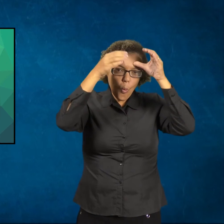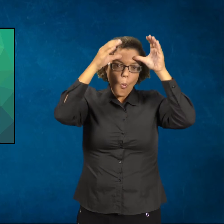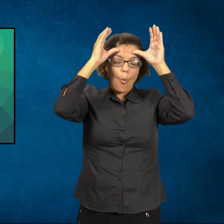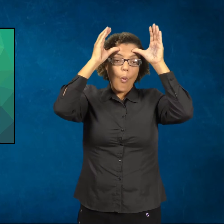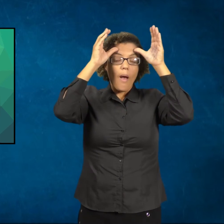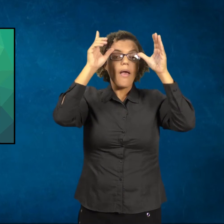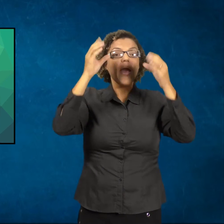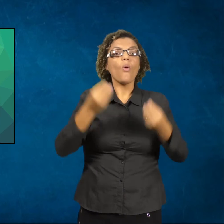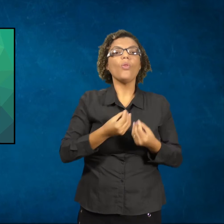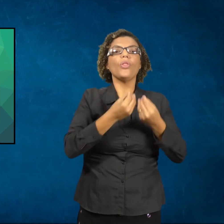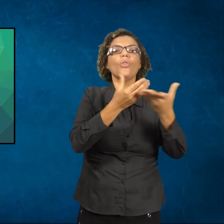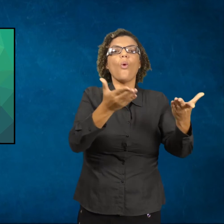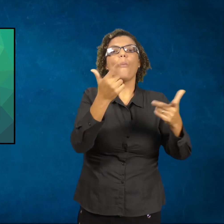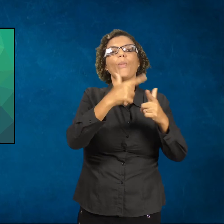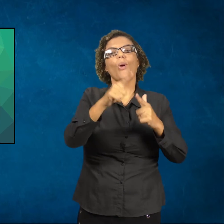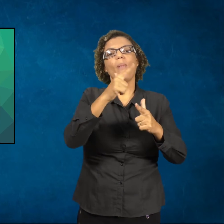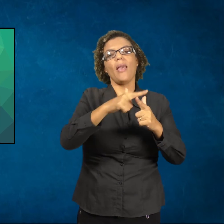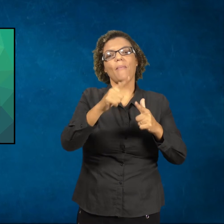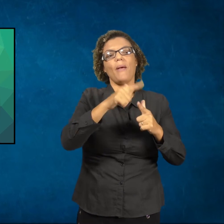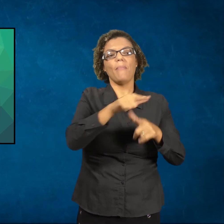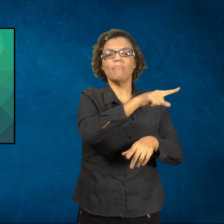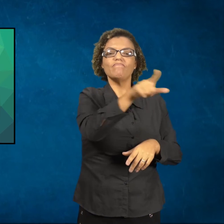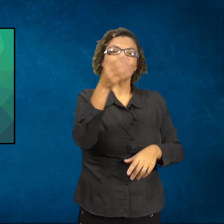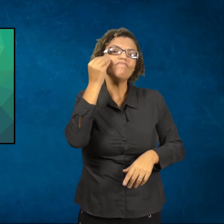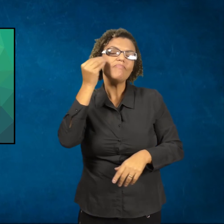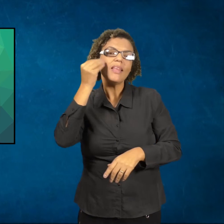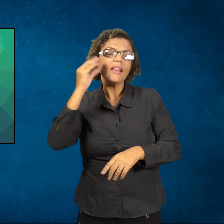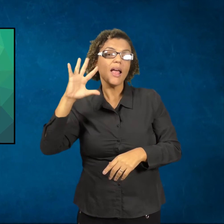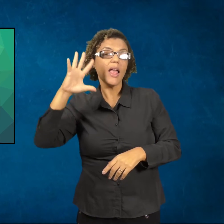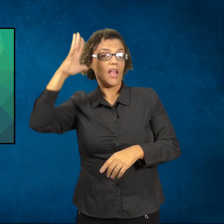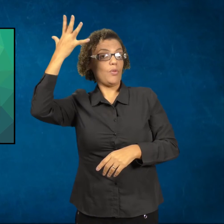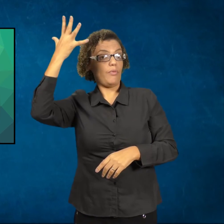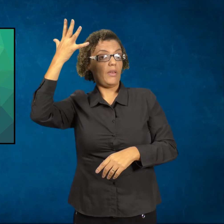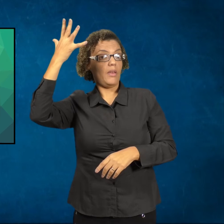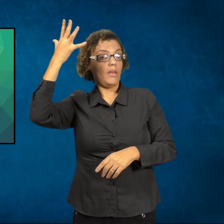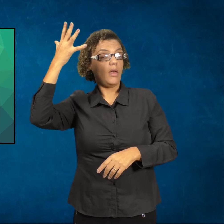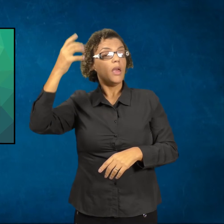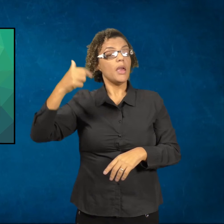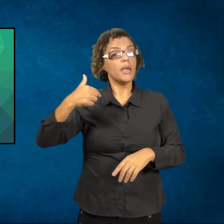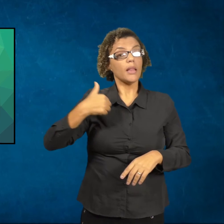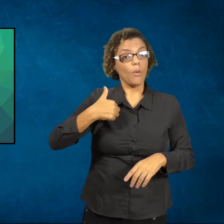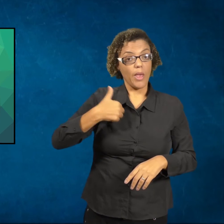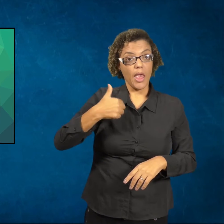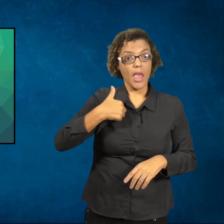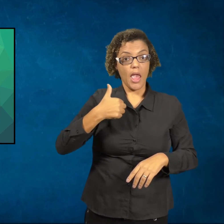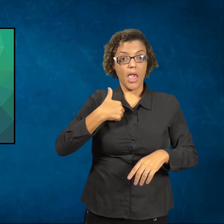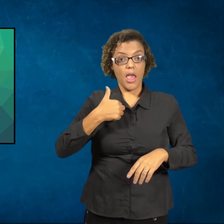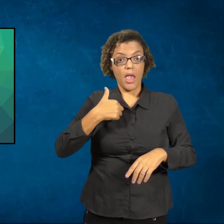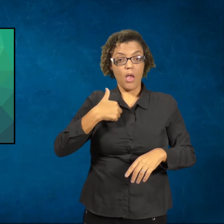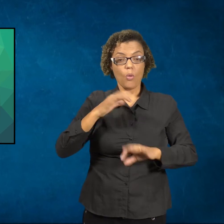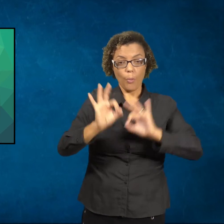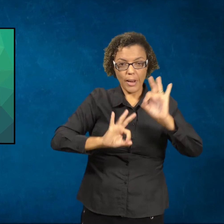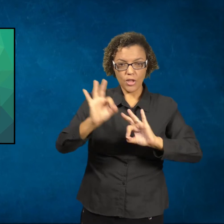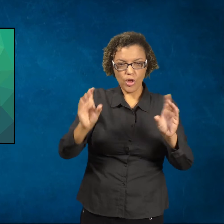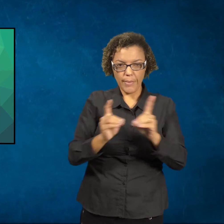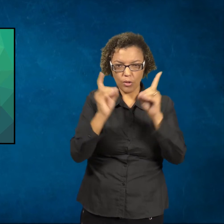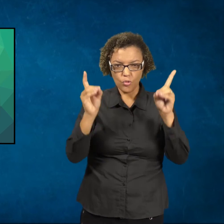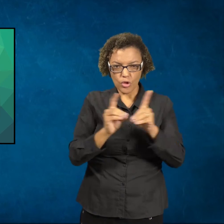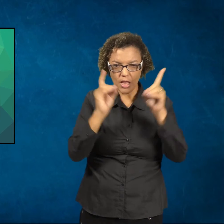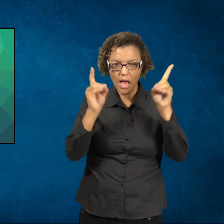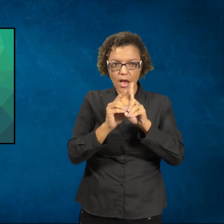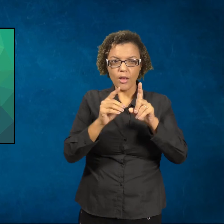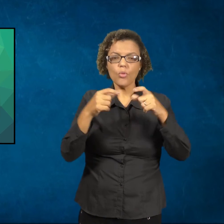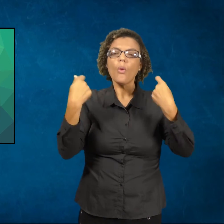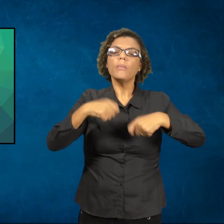dizer, então a ideia do planejamento didático é pensar que eu só aprendo a partir do que eu já sei, eu vou usar, portanto, os esquemas que já